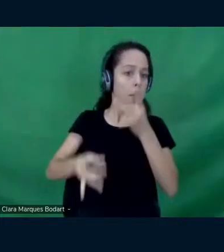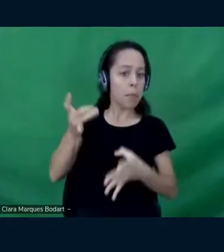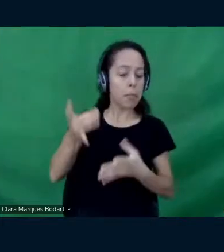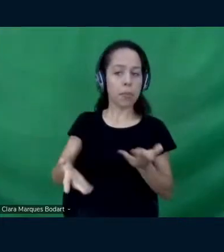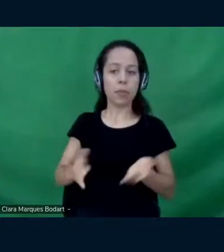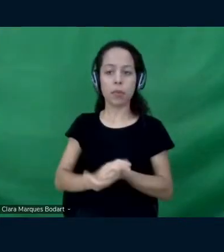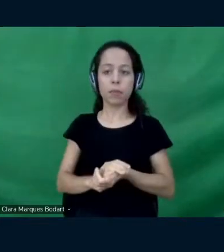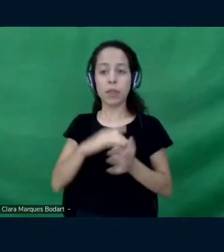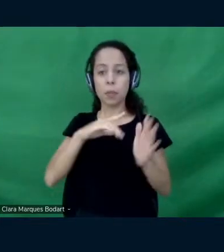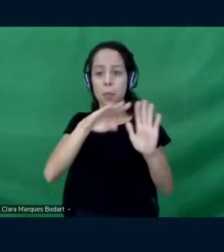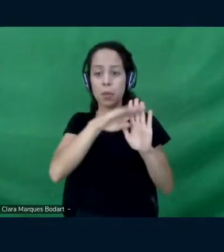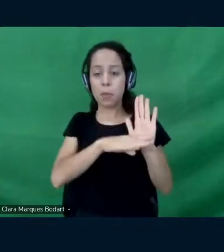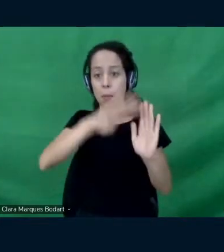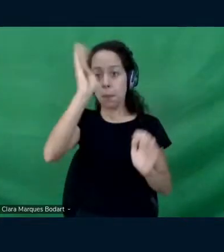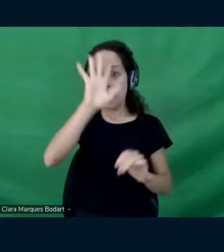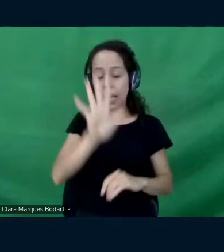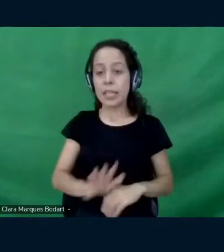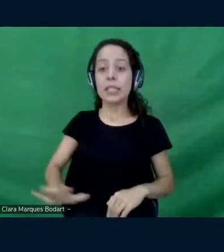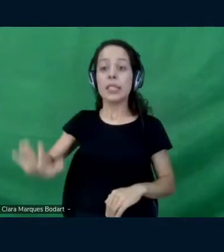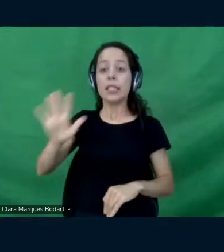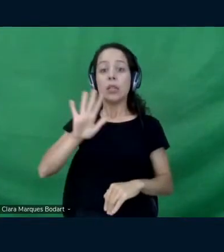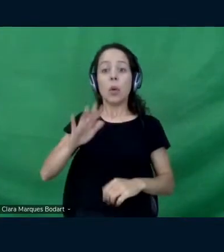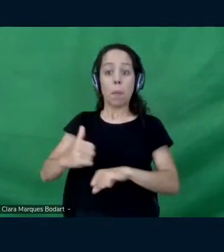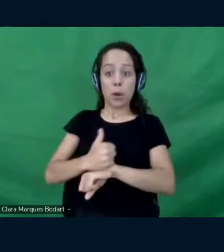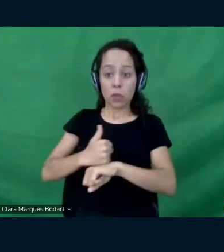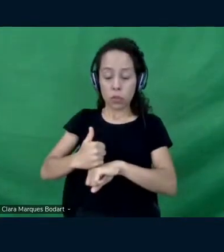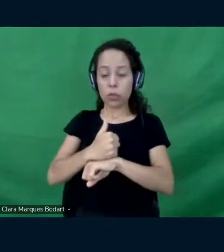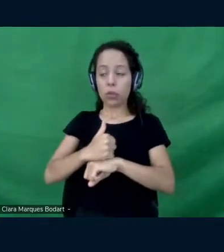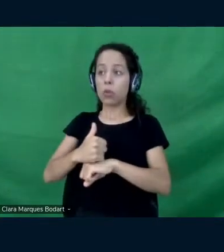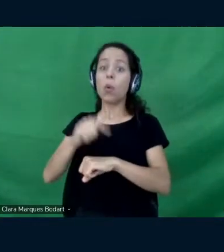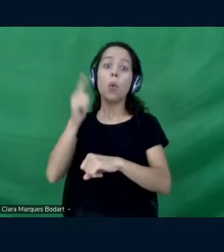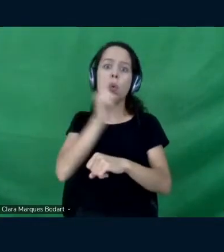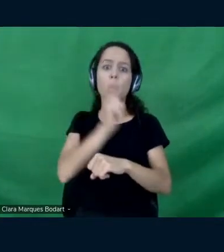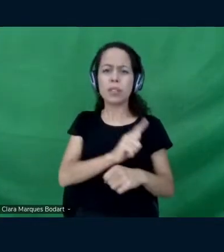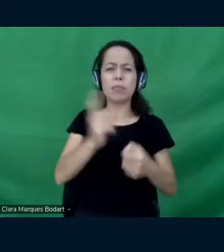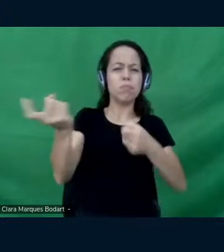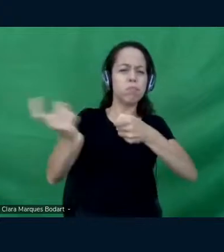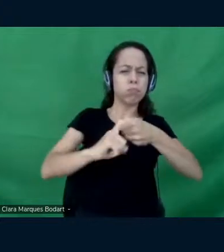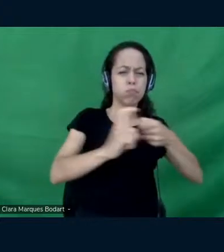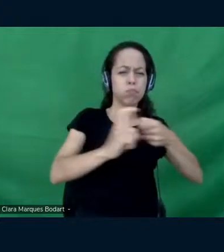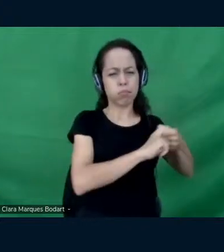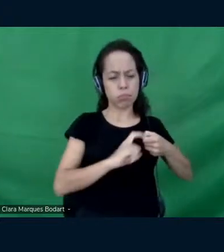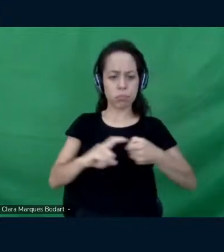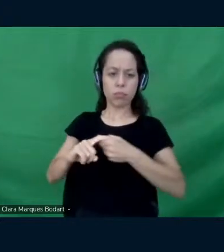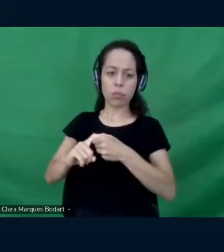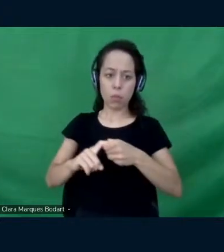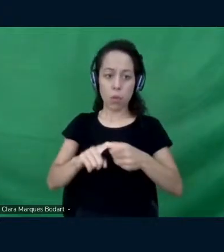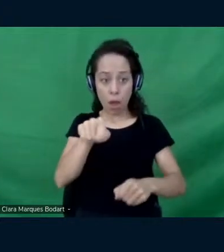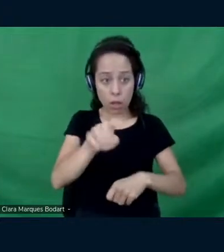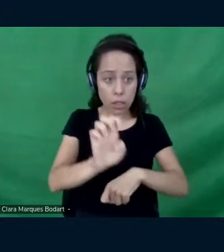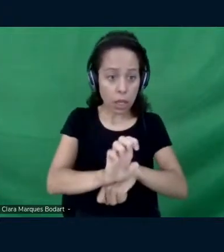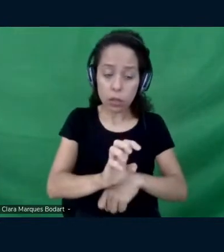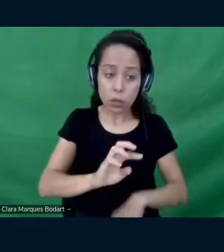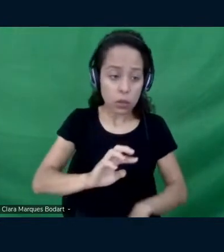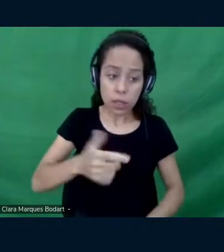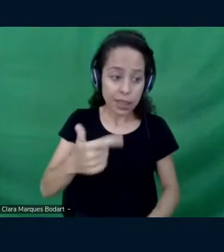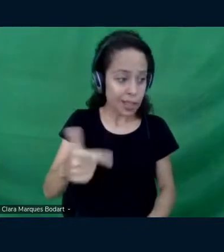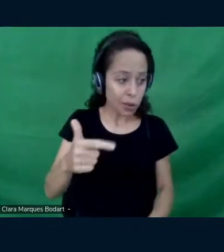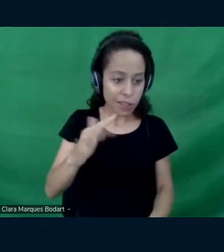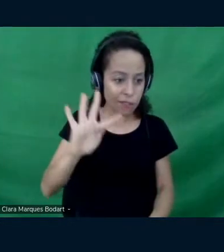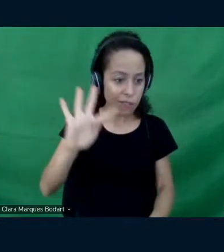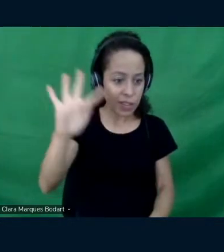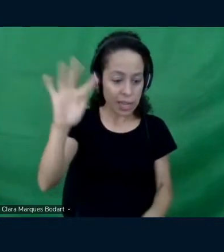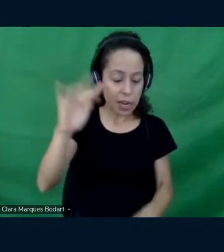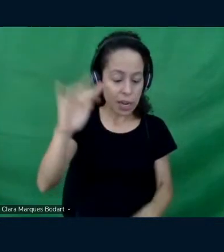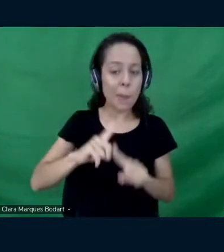Brasil Profissionalizado permitiu a recuperação de todos eles, sem ser federalizado. Então, é possível